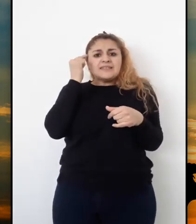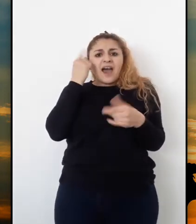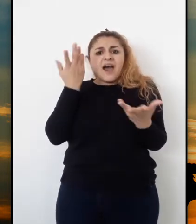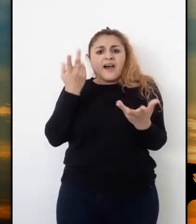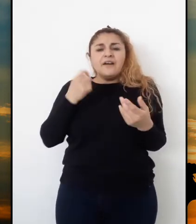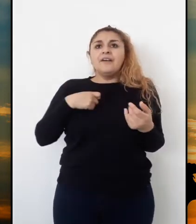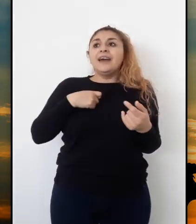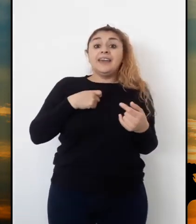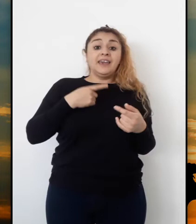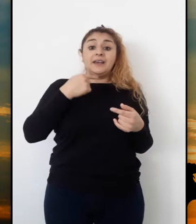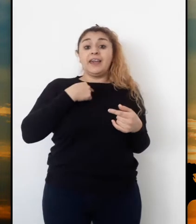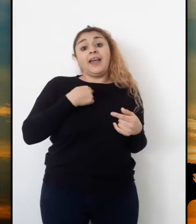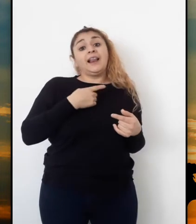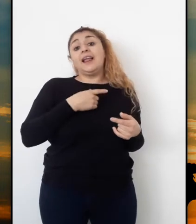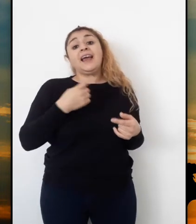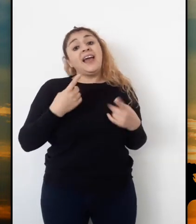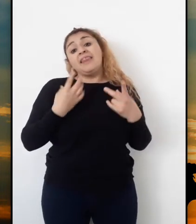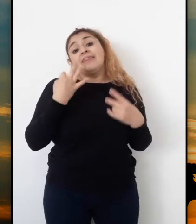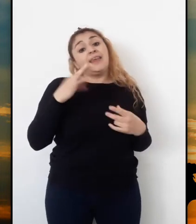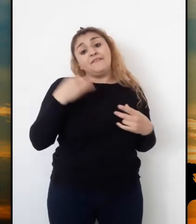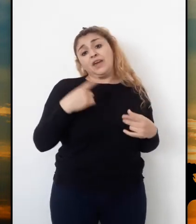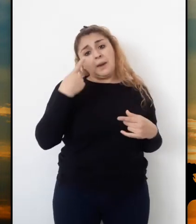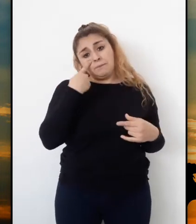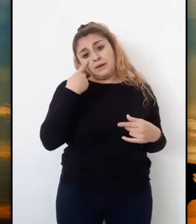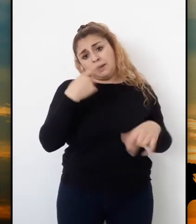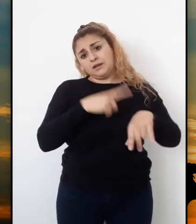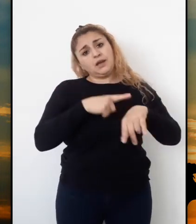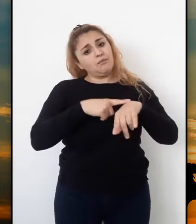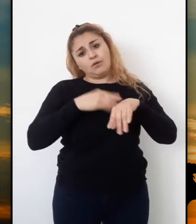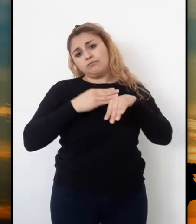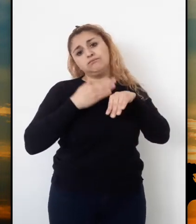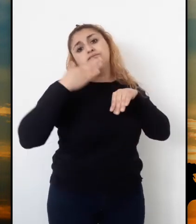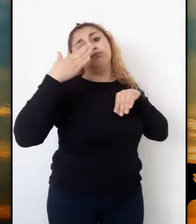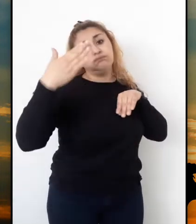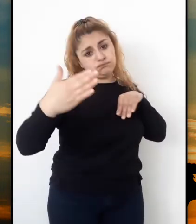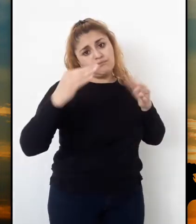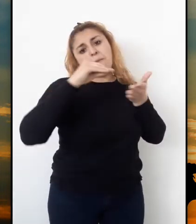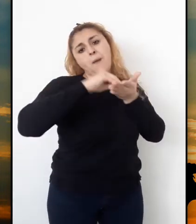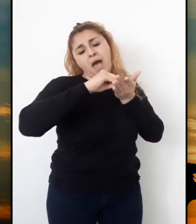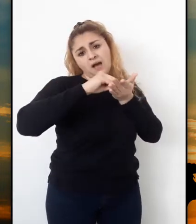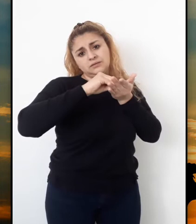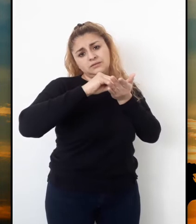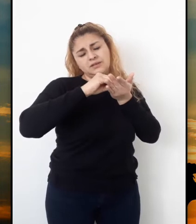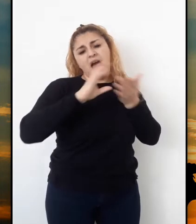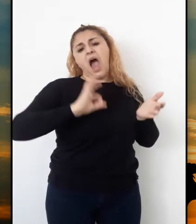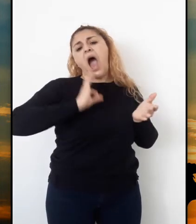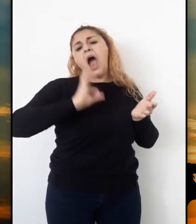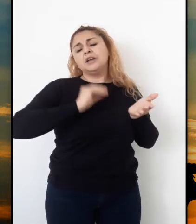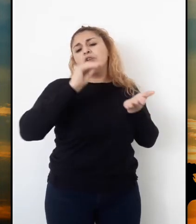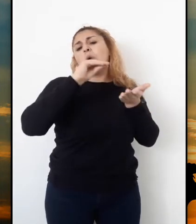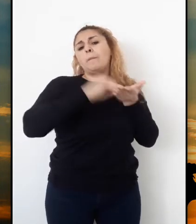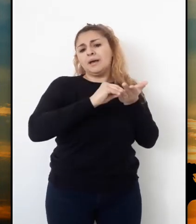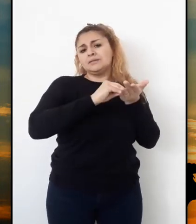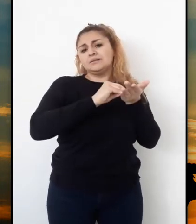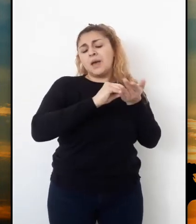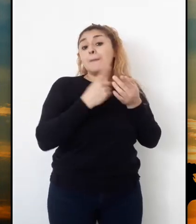Pero nosotros conocemos lo que pasó luego en su vida. La mort était beaucoup mieux pour lui. Pero era